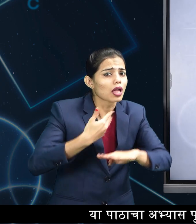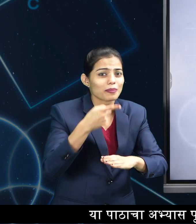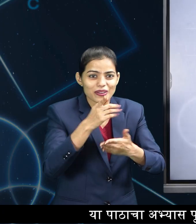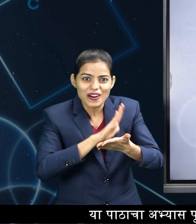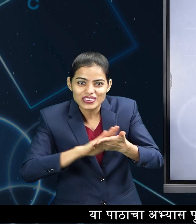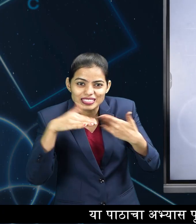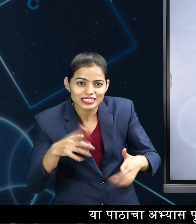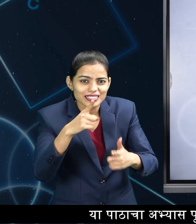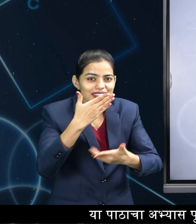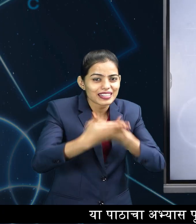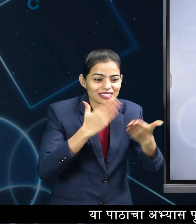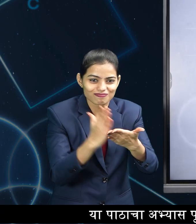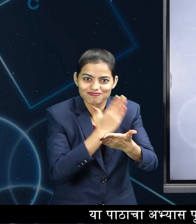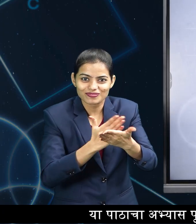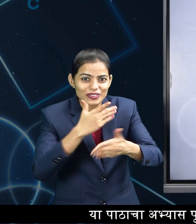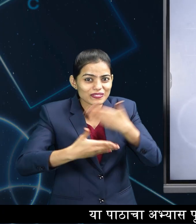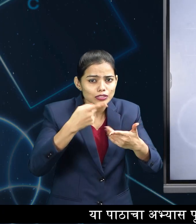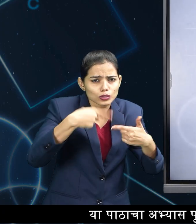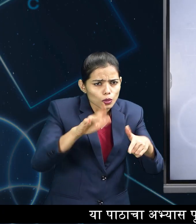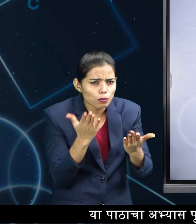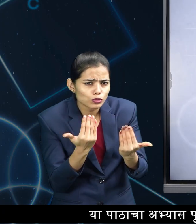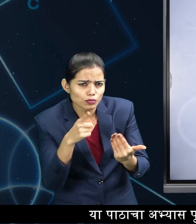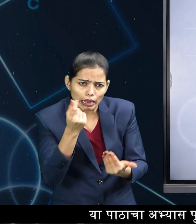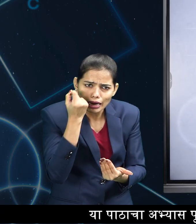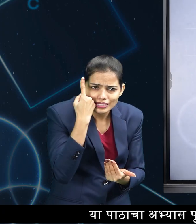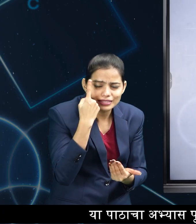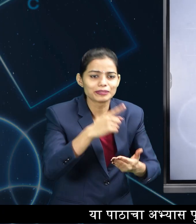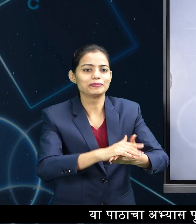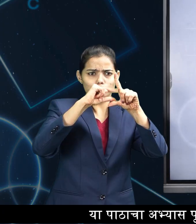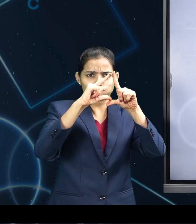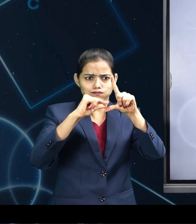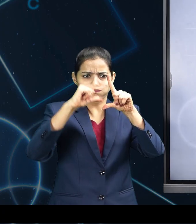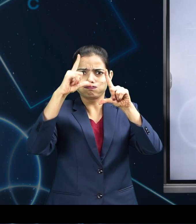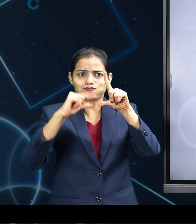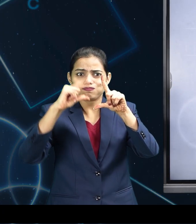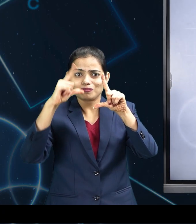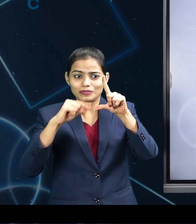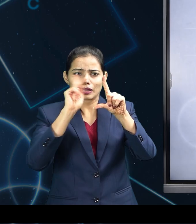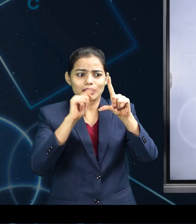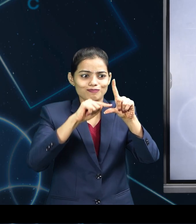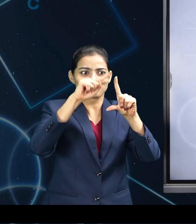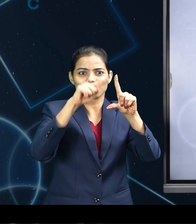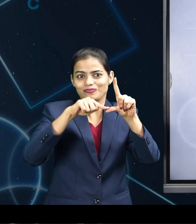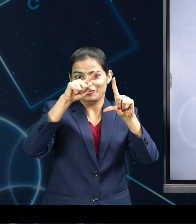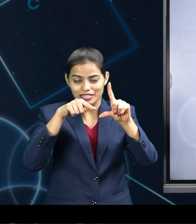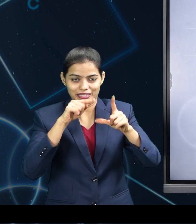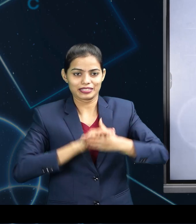या पाठाचा अभ्यास पूर्ण केल्यानंतर तुम्ही पुढील गोष्टी समजून घेऊ शकाल. संख्याशास्त्र,